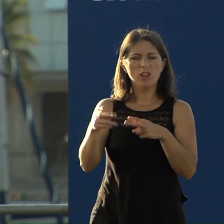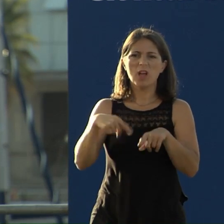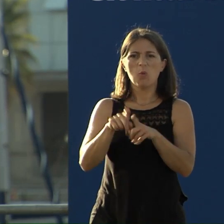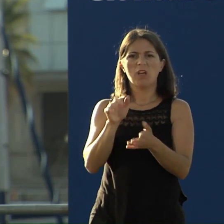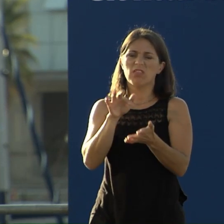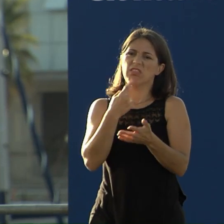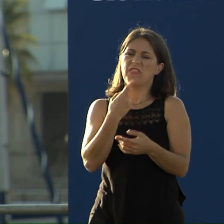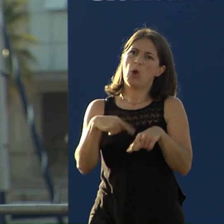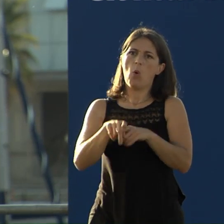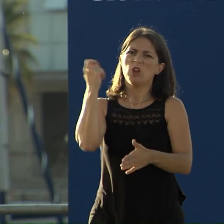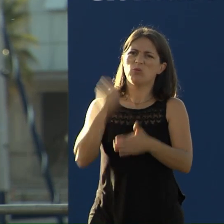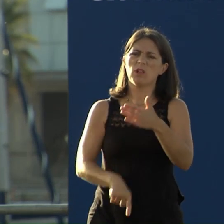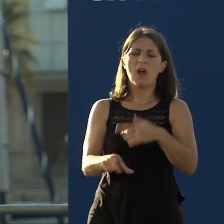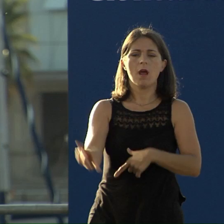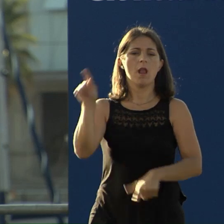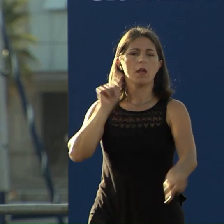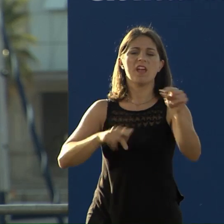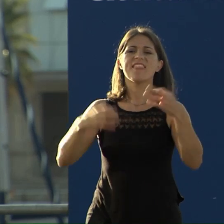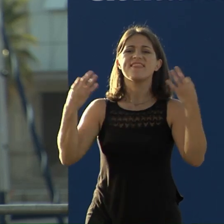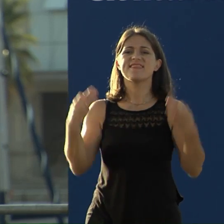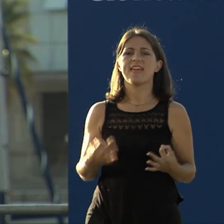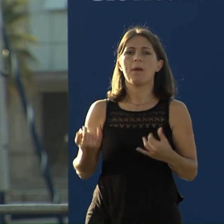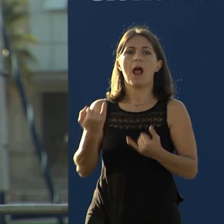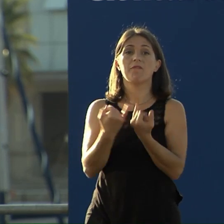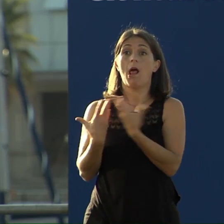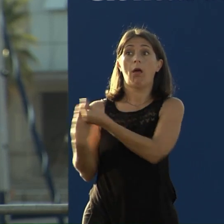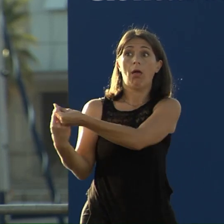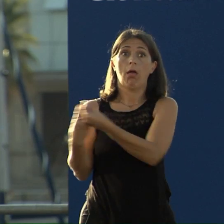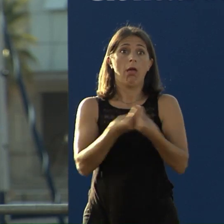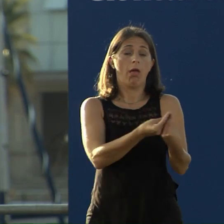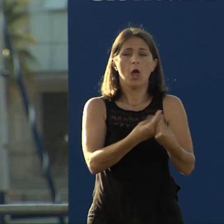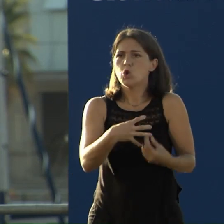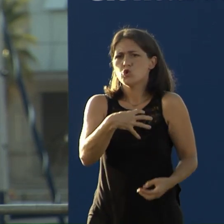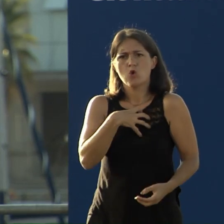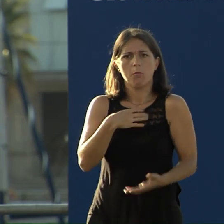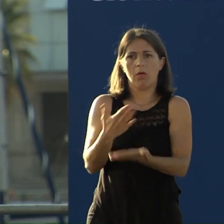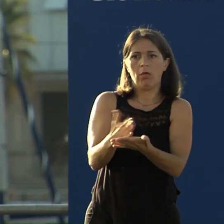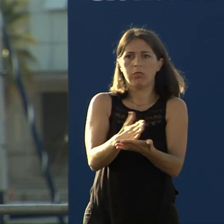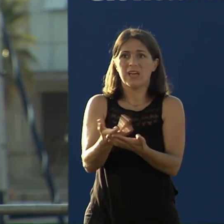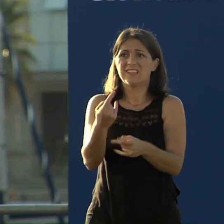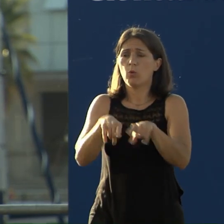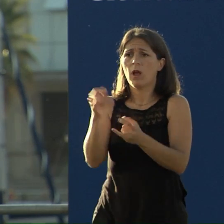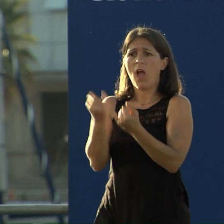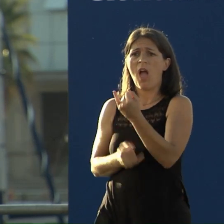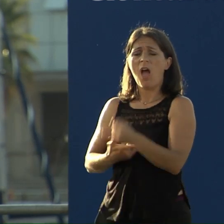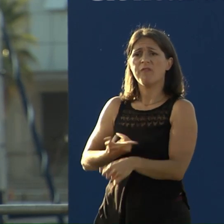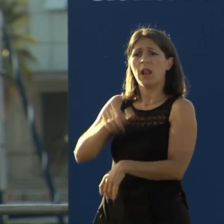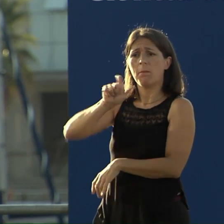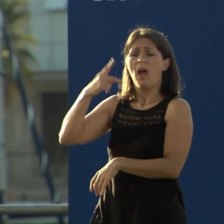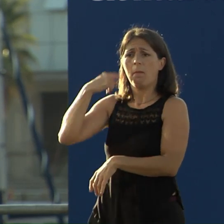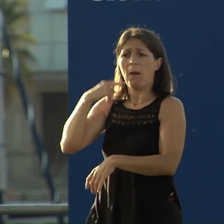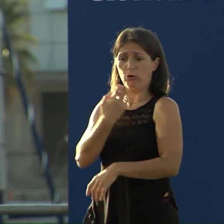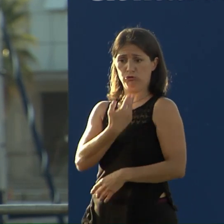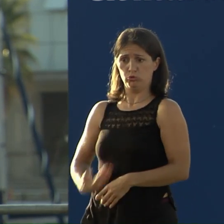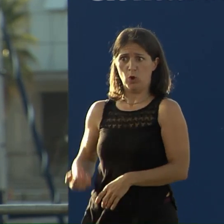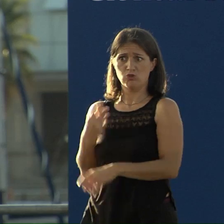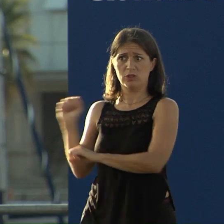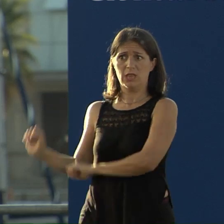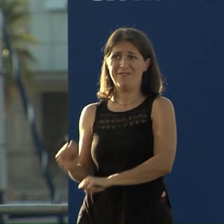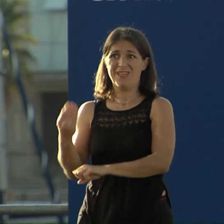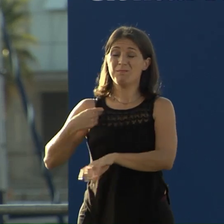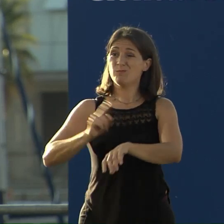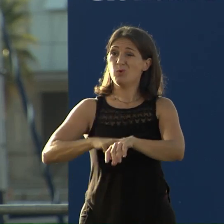a rock, hay que elegir. No se puede estar con todo el mundo. No se puede defender a los dueños de los bancos y a las personas desahuciadas a la vez.